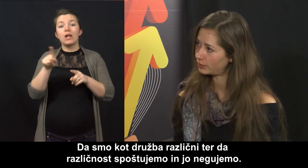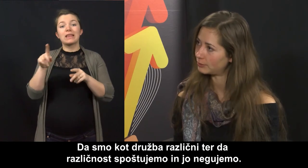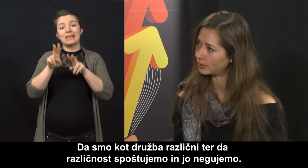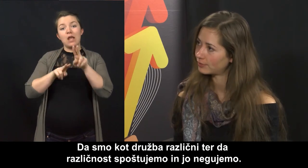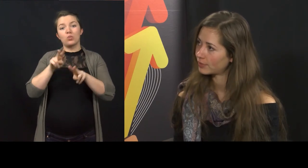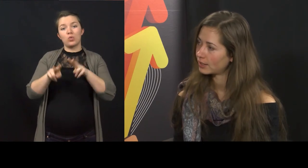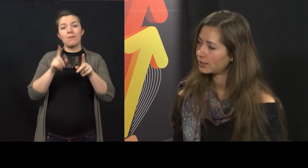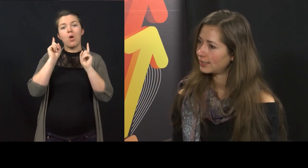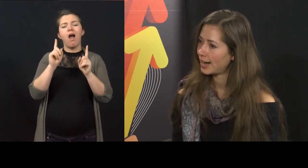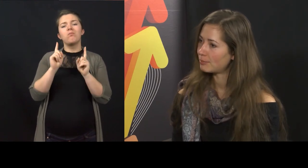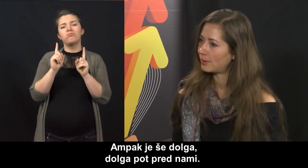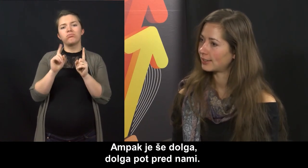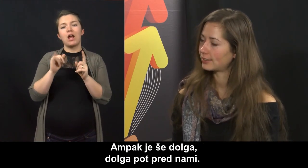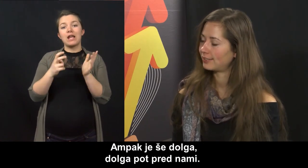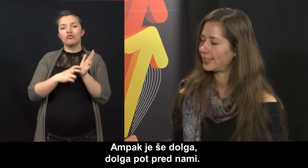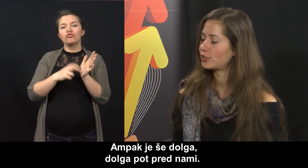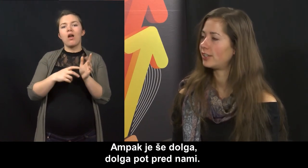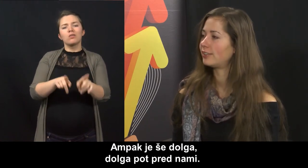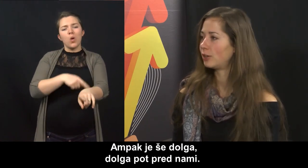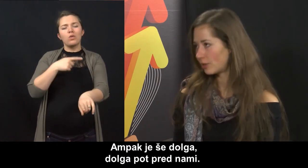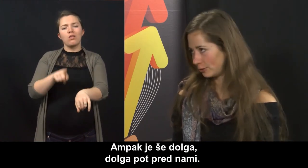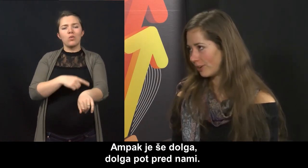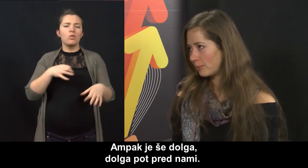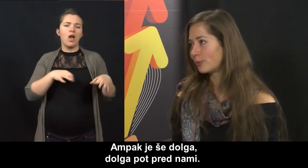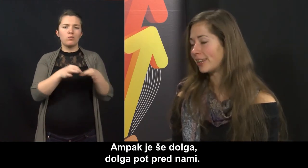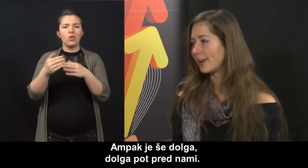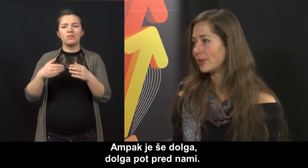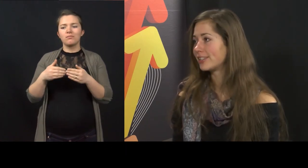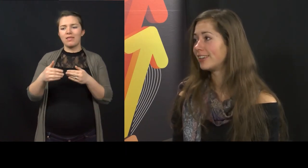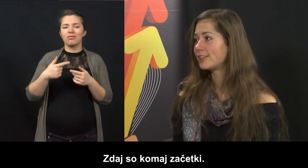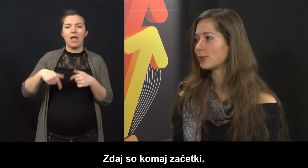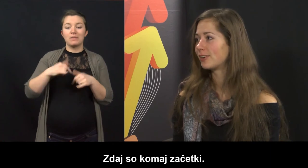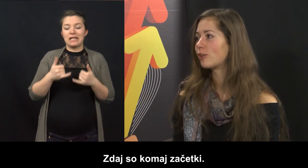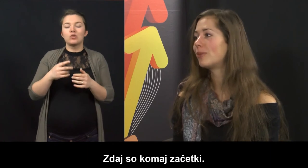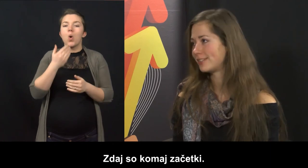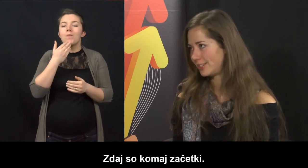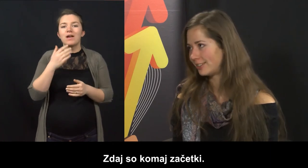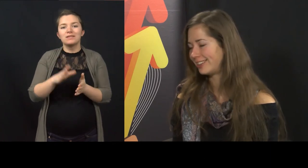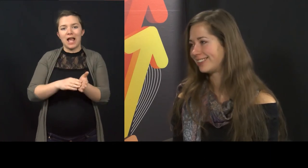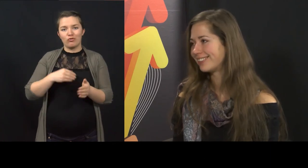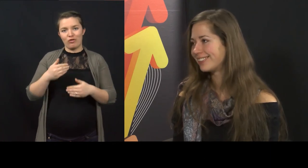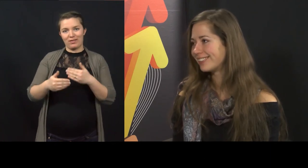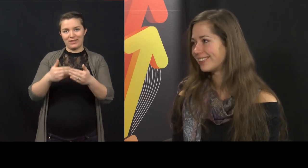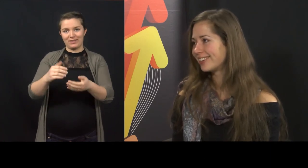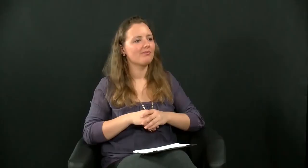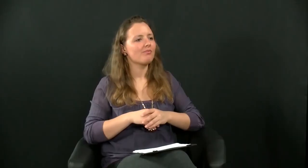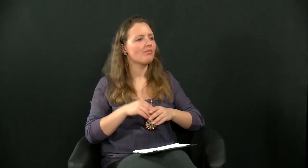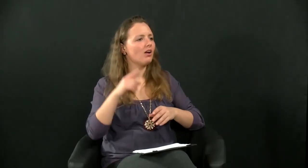jo negujemo. Ampak je še dolga, dolga pot pred nami. Sedaj so komaj začetki.